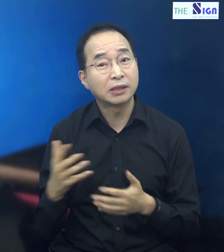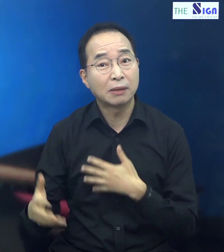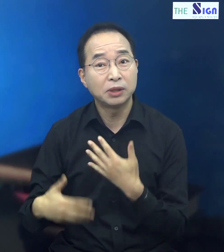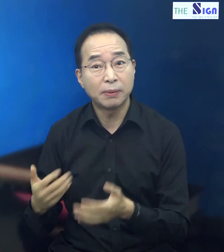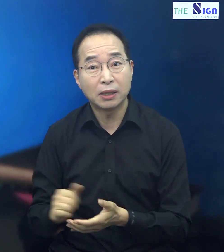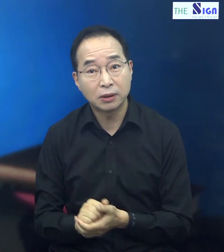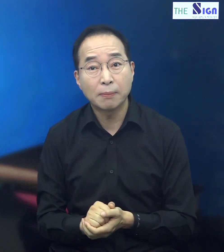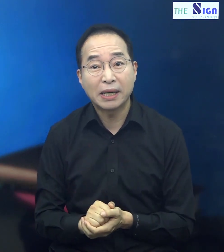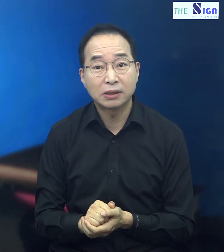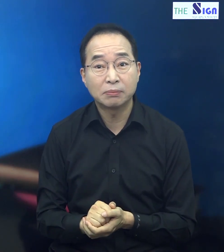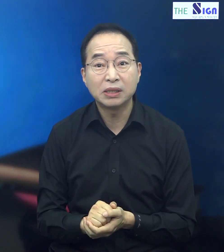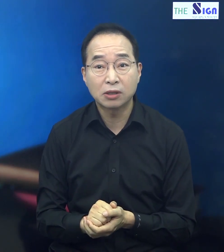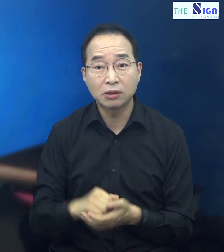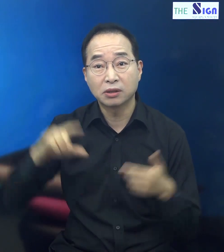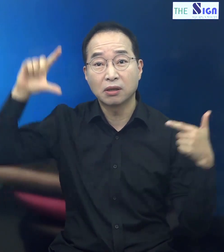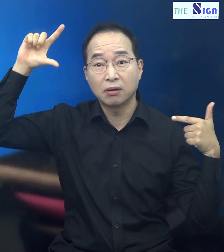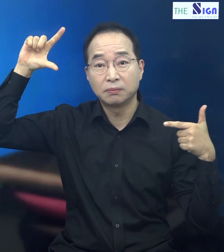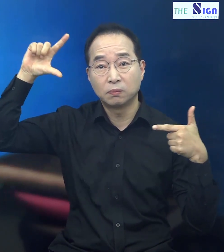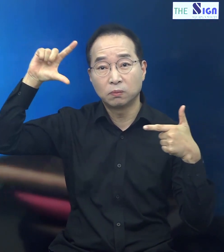사람들이 많으니까 많은 사람들이 잊혀졌어.